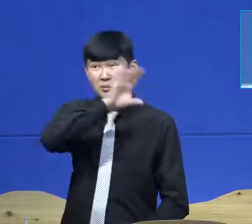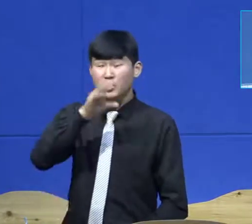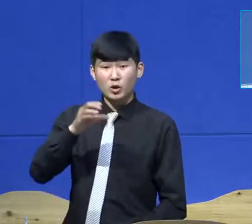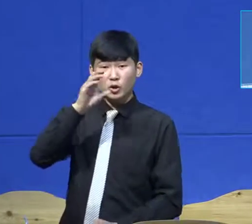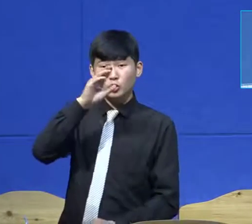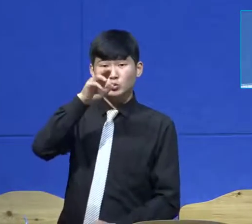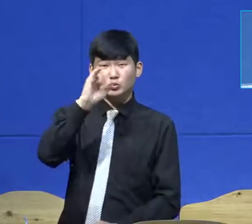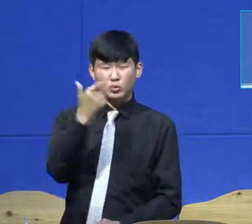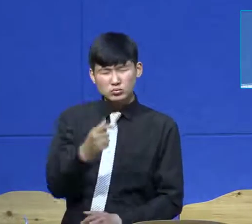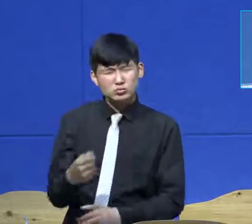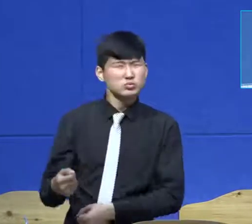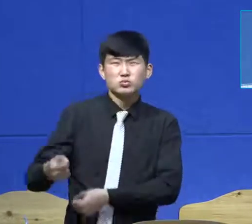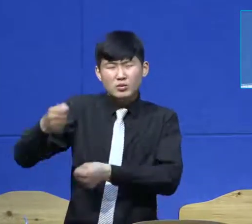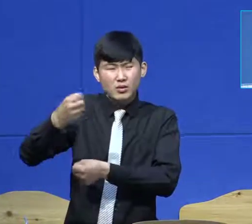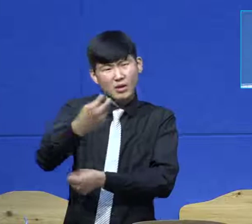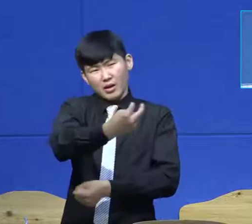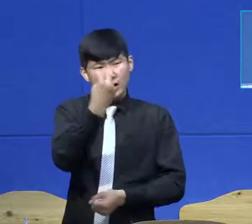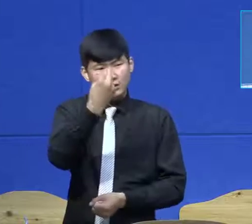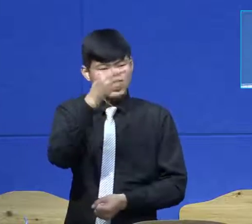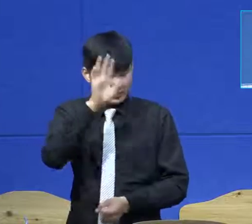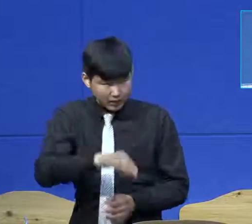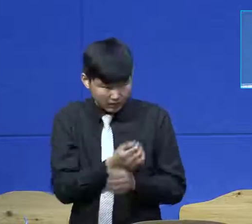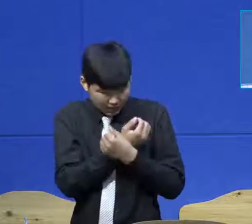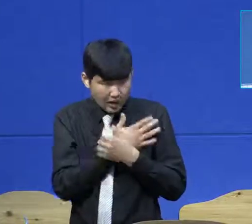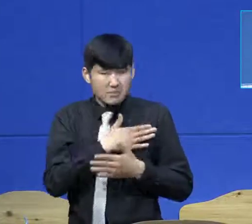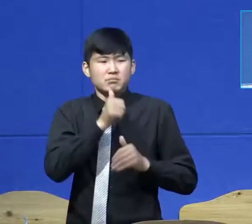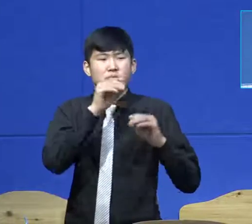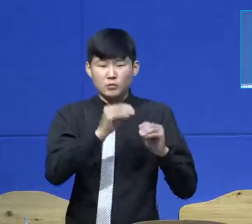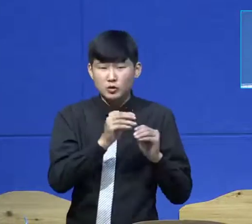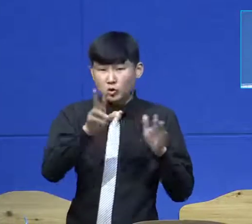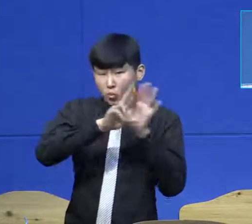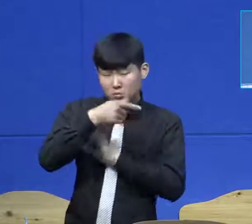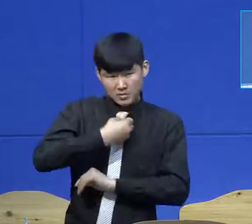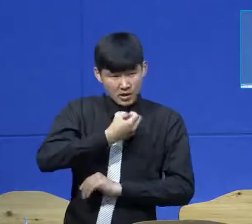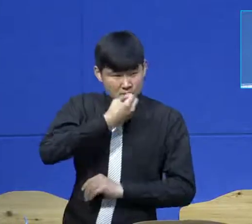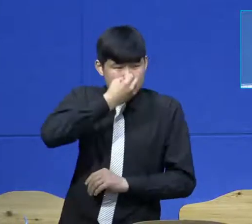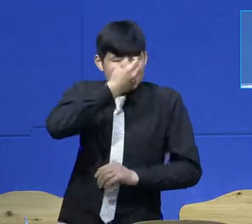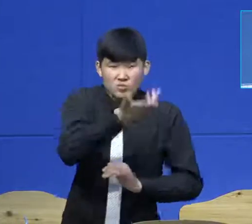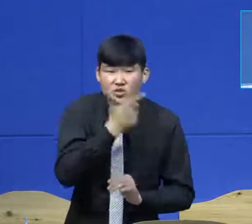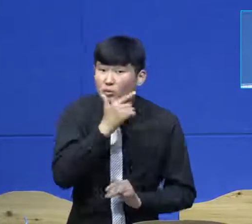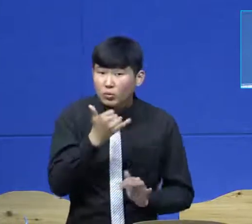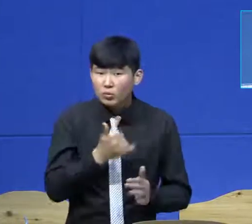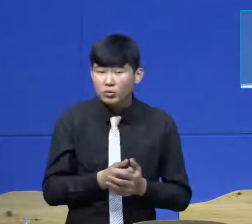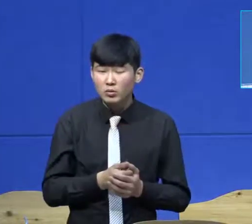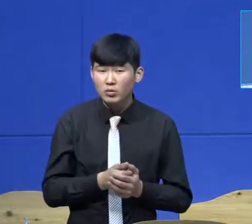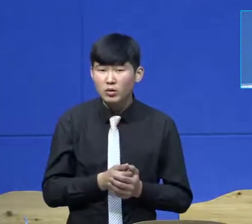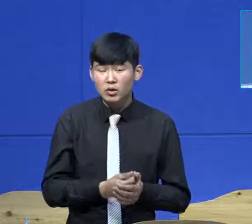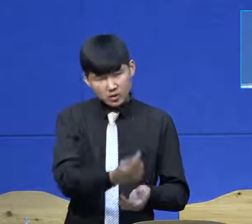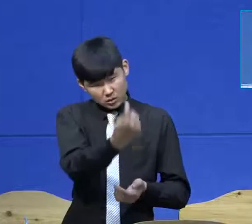өргөд хар тэгвэл амьлах болно. Тэр үгийгч би амнаасаа гаргаж чадахгүй юу? Ирээд үз.